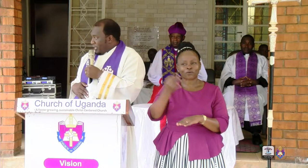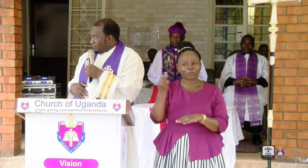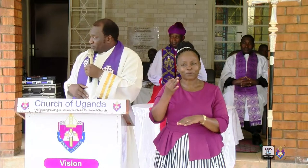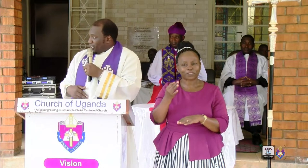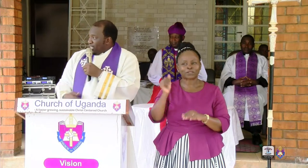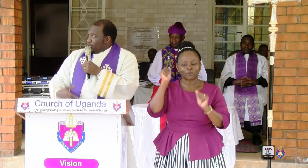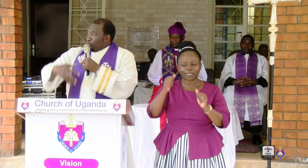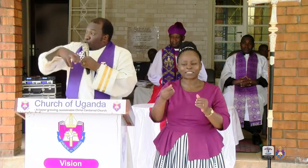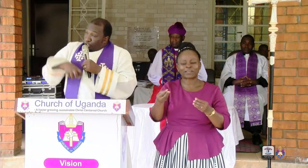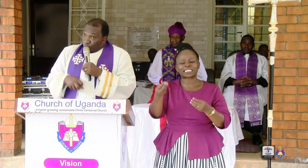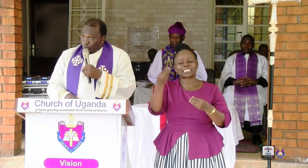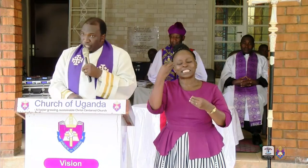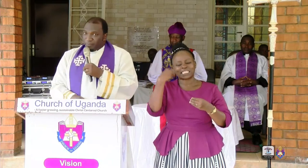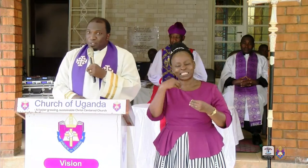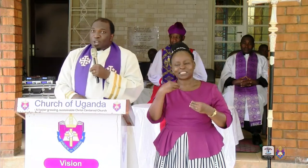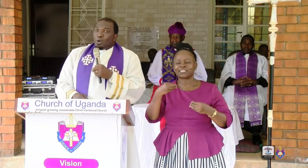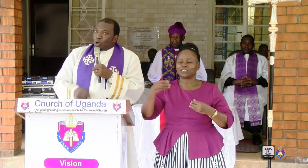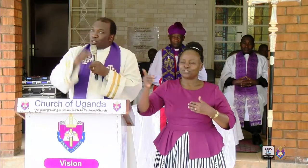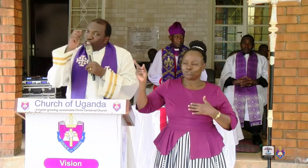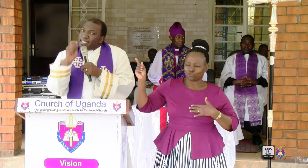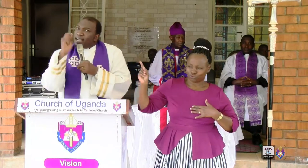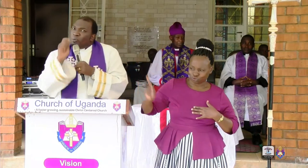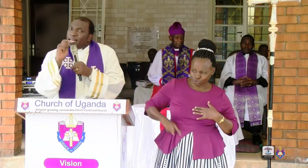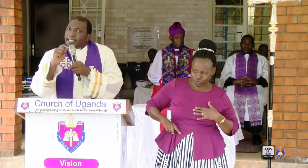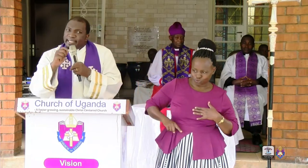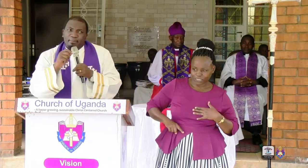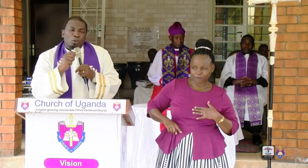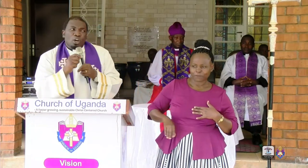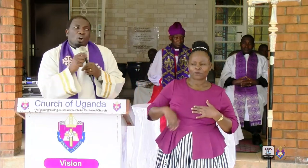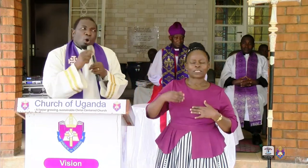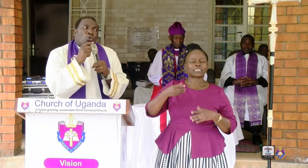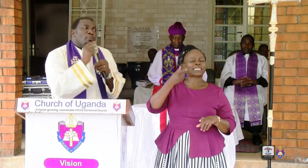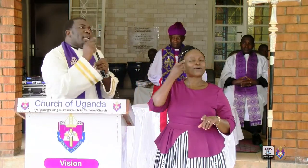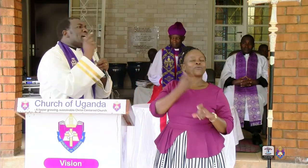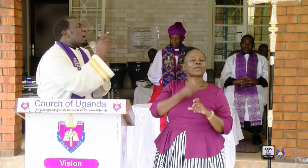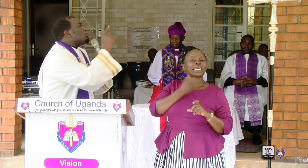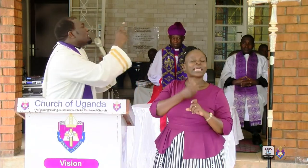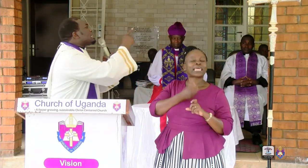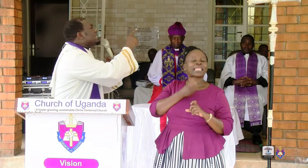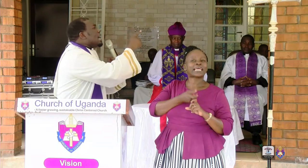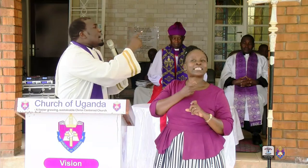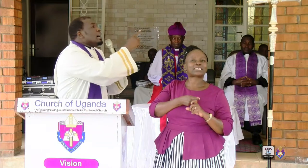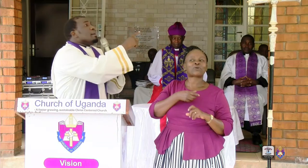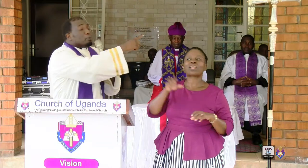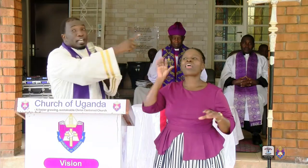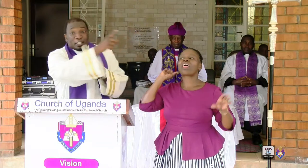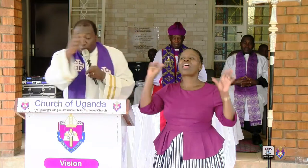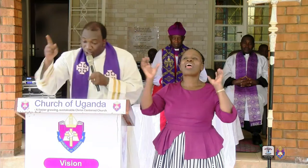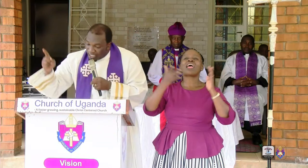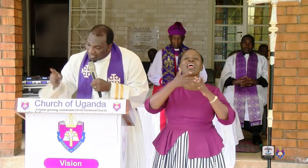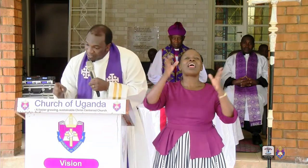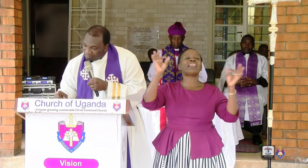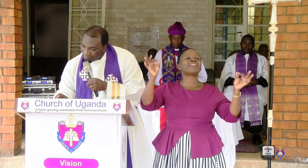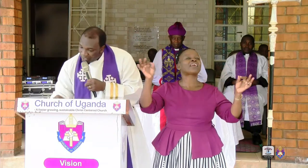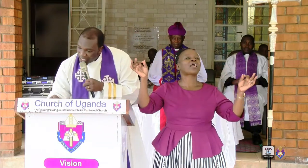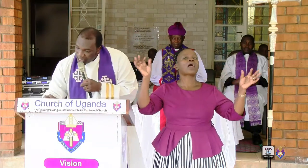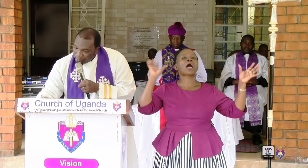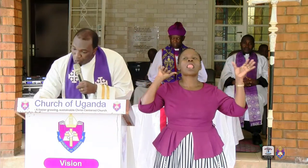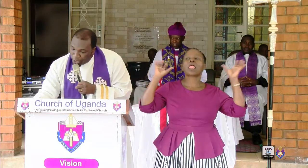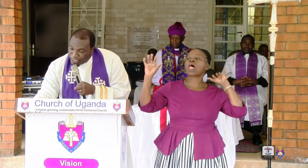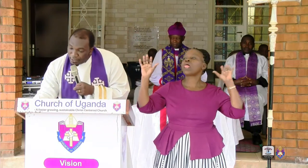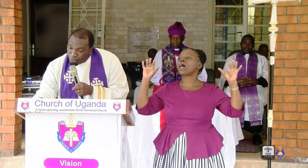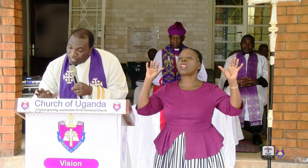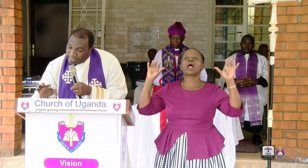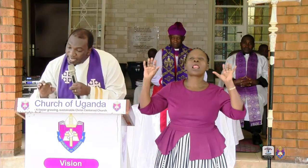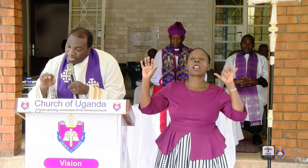tuchirie. Tuchikute. Olo chijia kumela chizibu. Okumala gauliriza buli echikozechi.